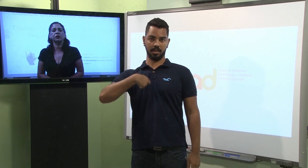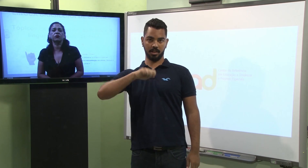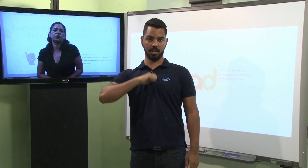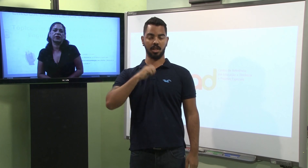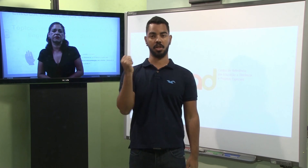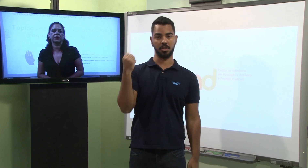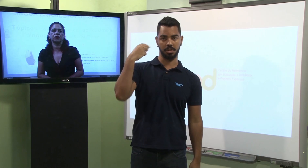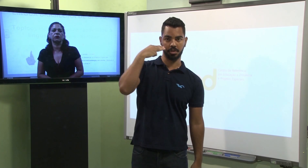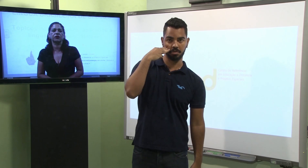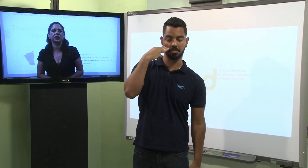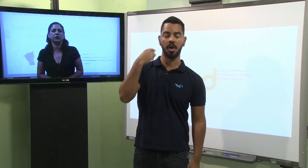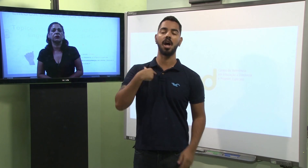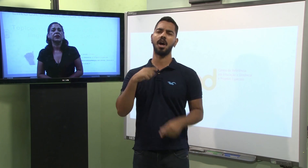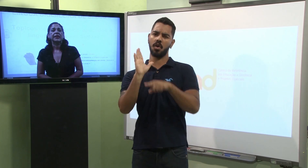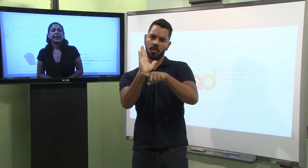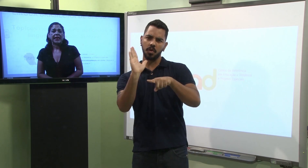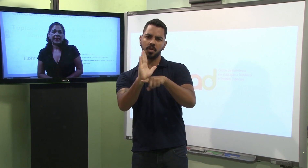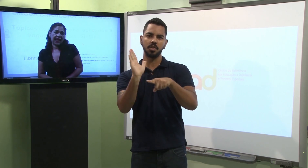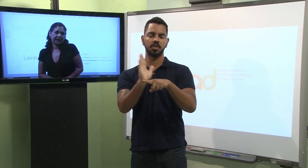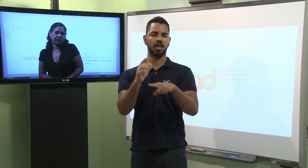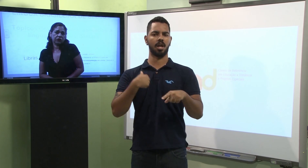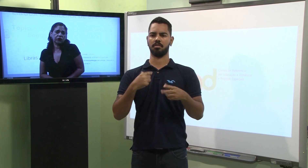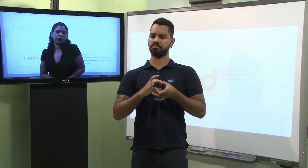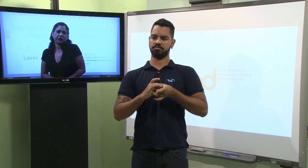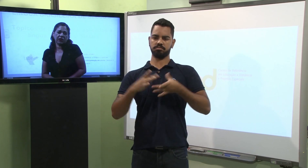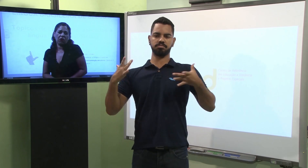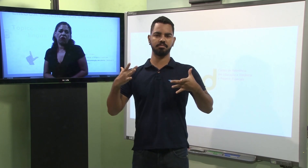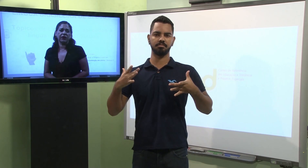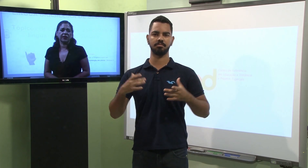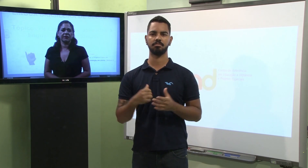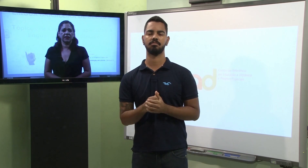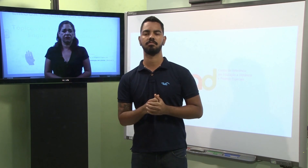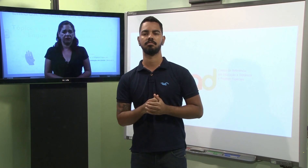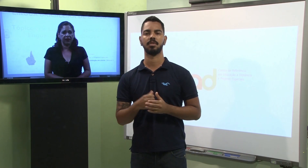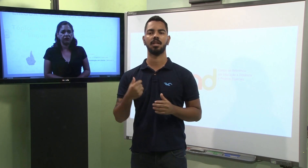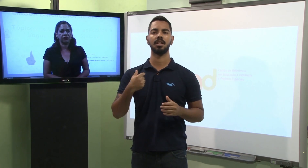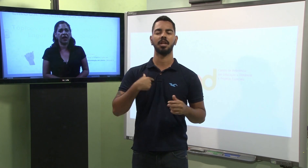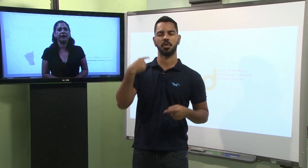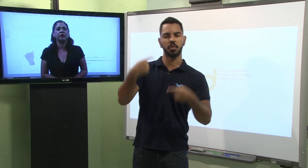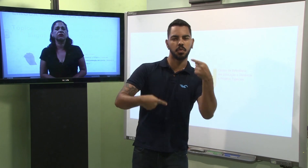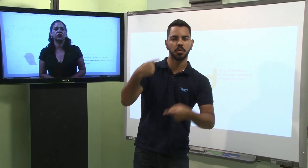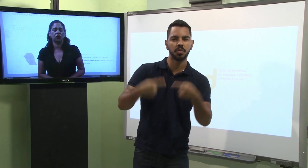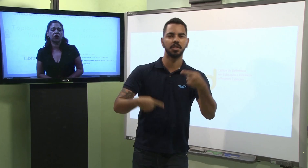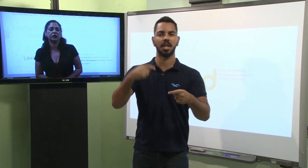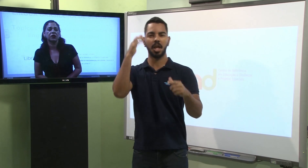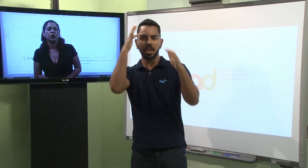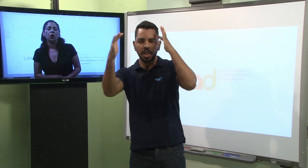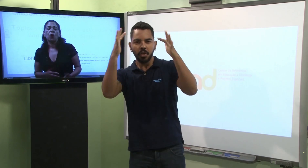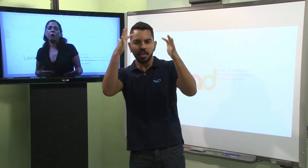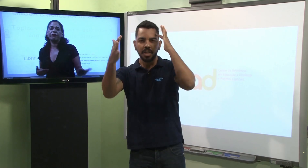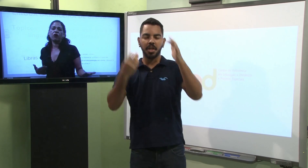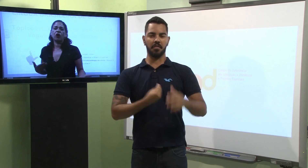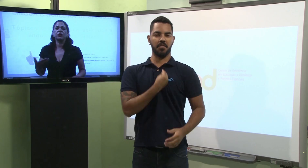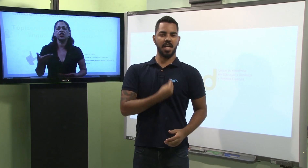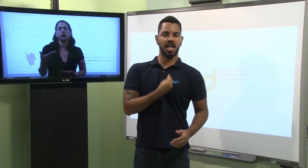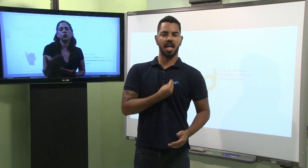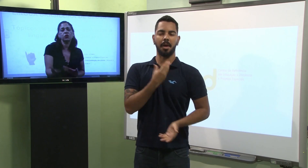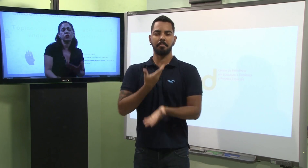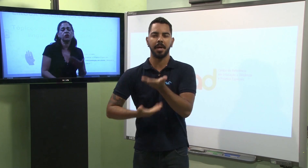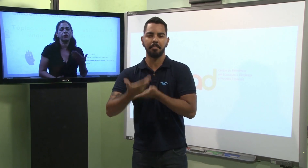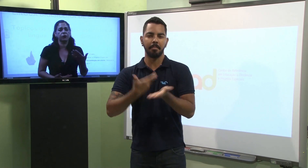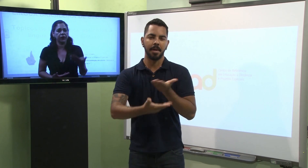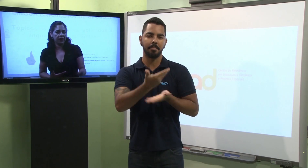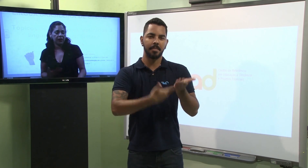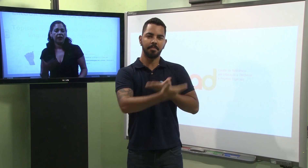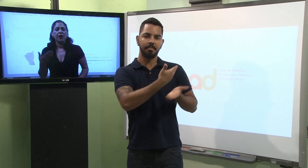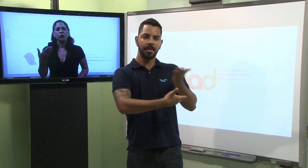juntos construirmos um conhecimento buscando nas discussões teóricas e nas vivências de cada um de nós, uma forma de